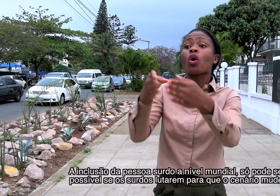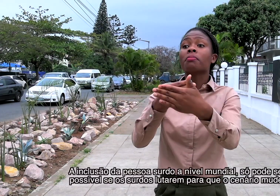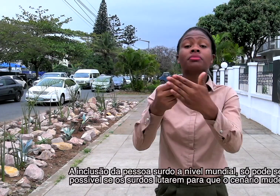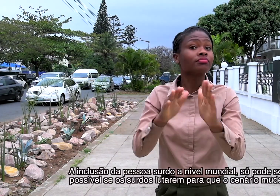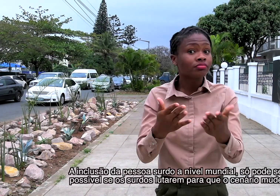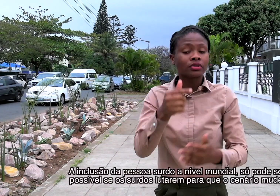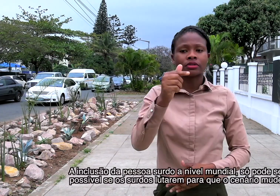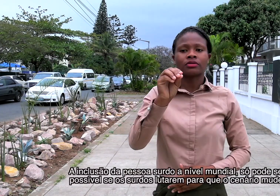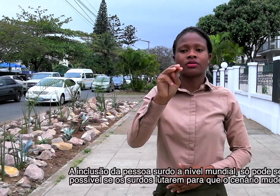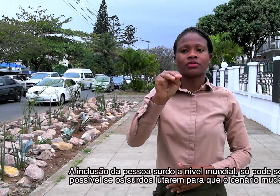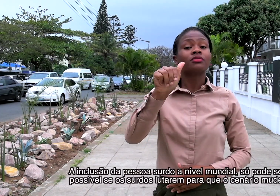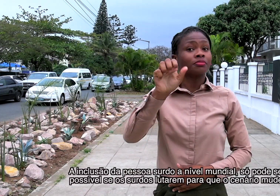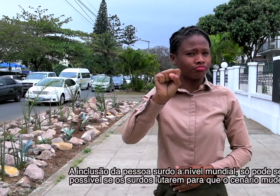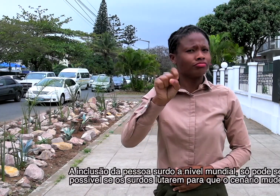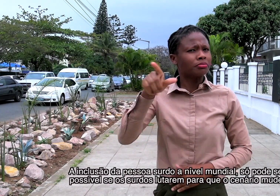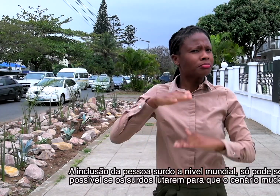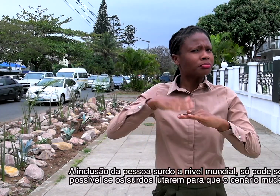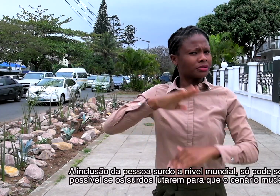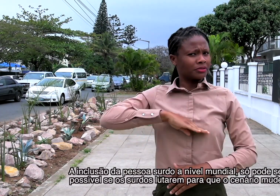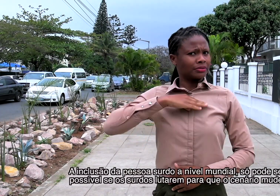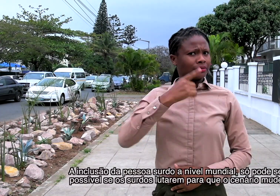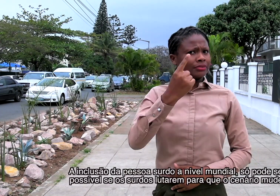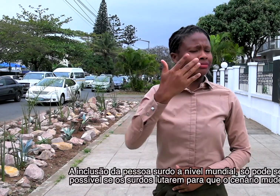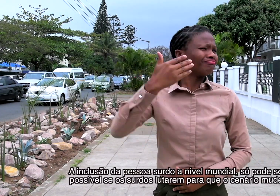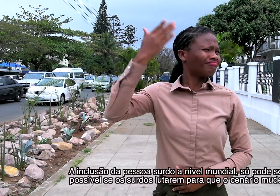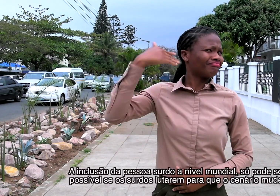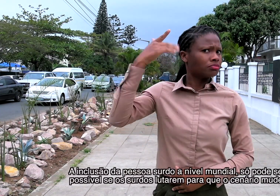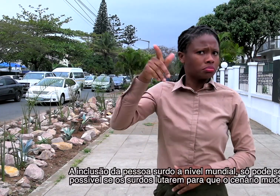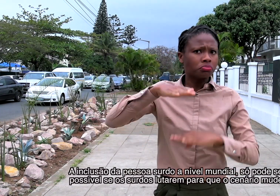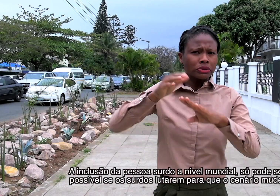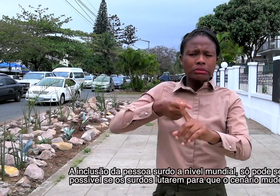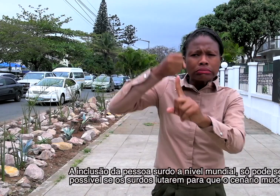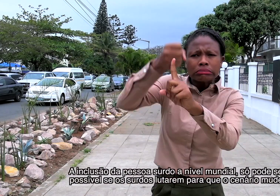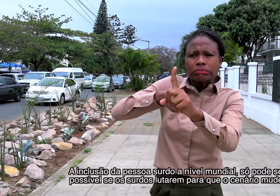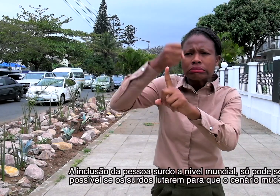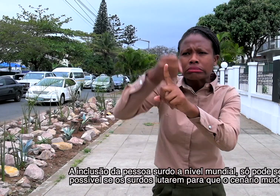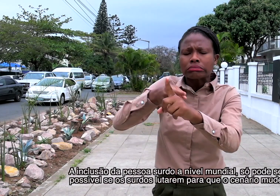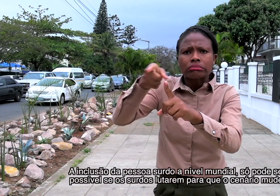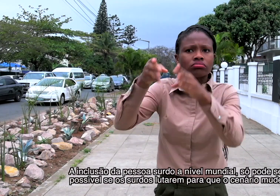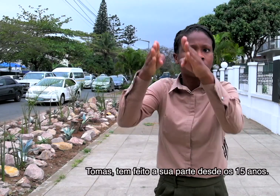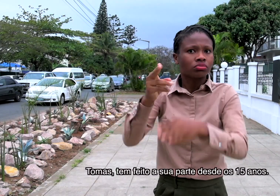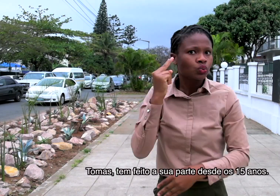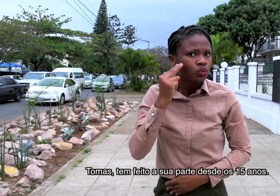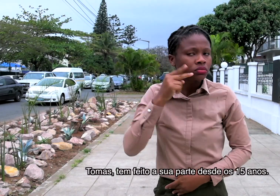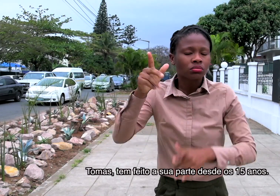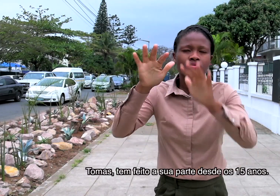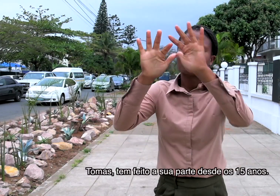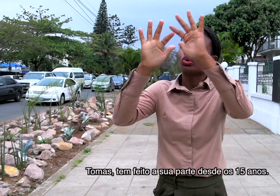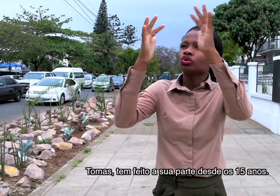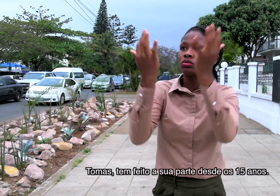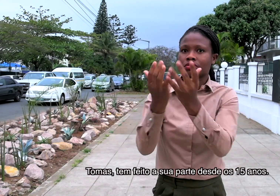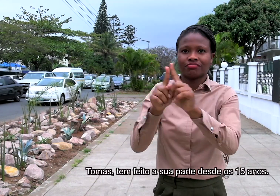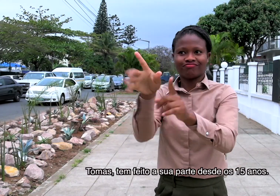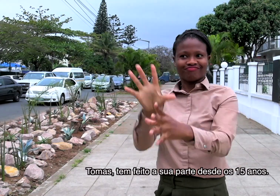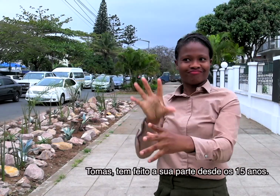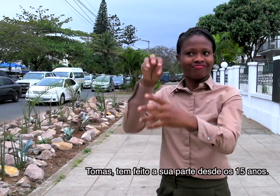A inclusão da pessoa surda a nível mundial só pode ser possível se os surdos lutarem para que o cenário mude. Thomas